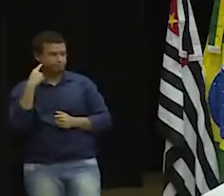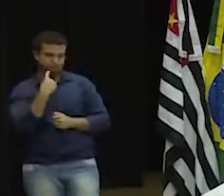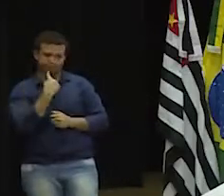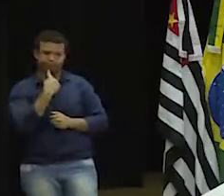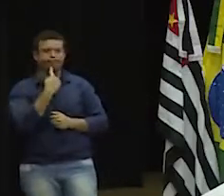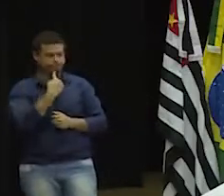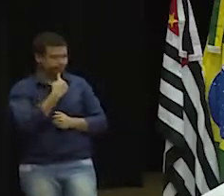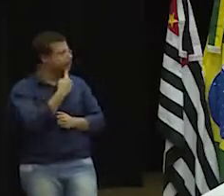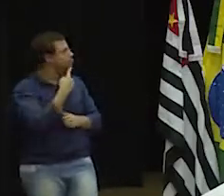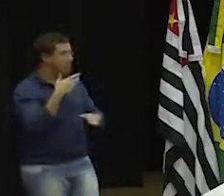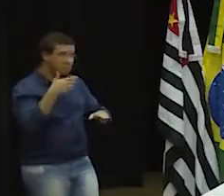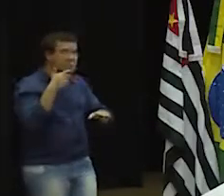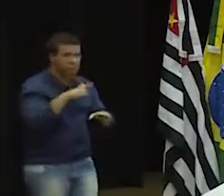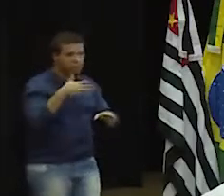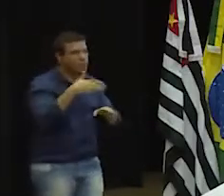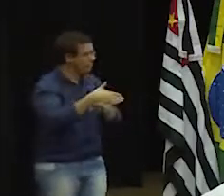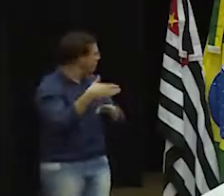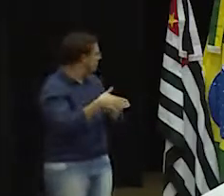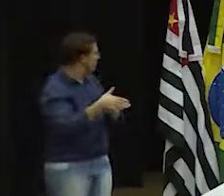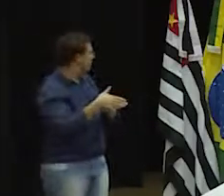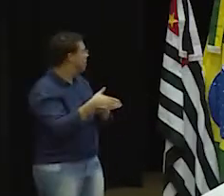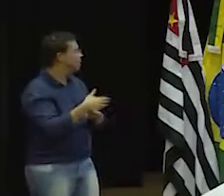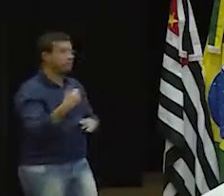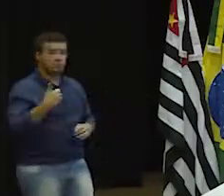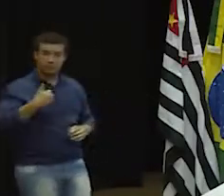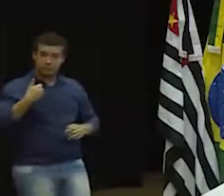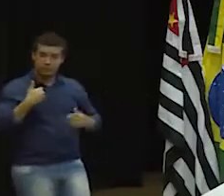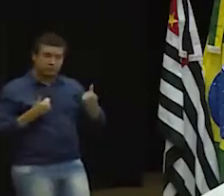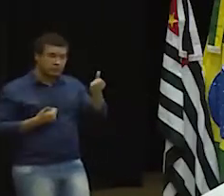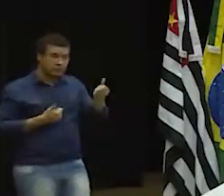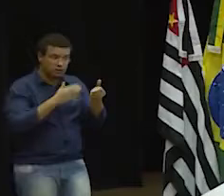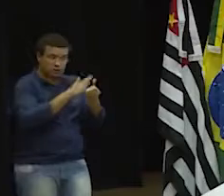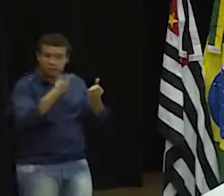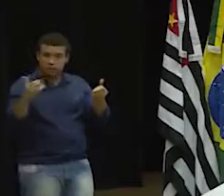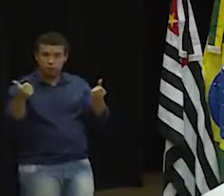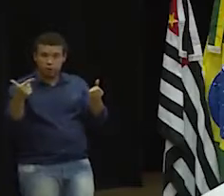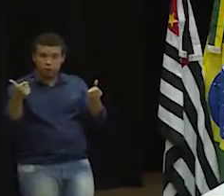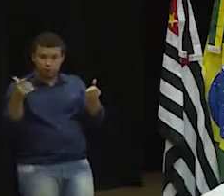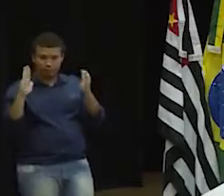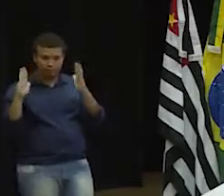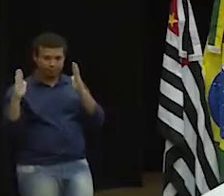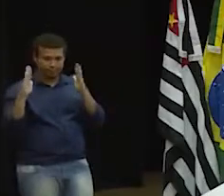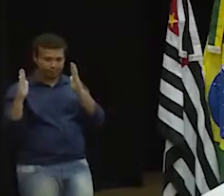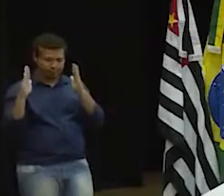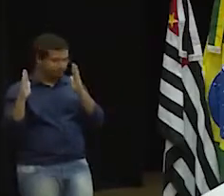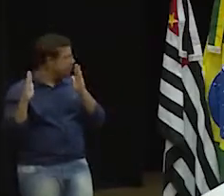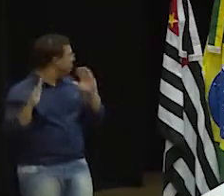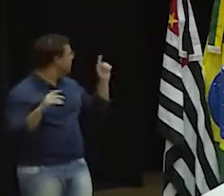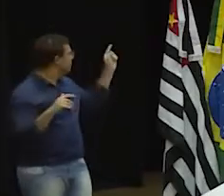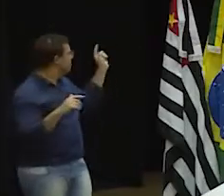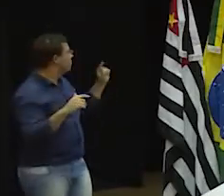pesquisa. Eram surdos, sujeitos surdos, com idades entre 6 e 12 anos,